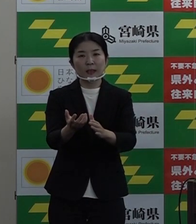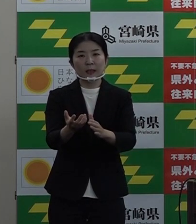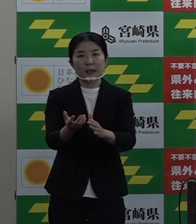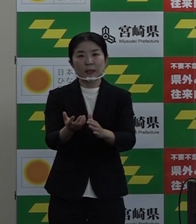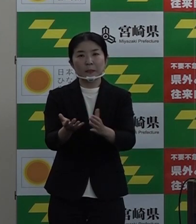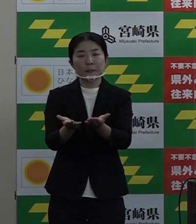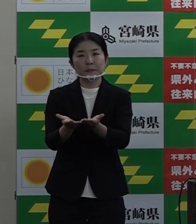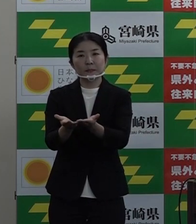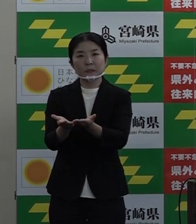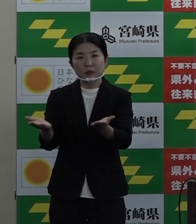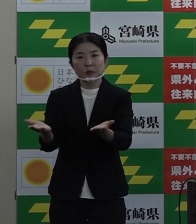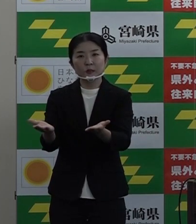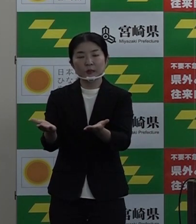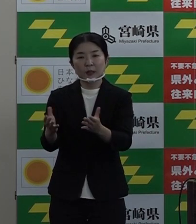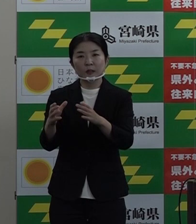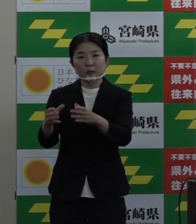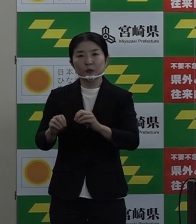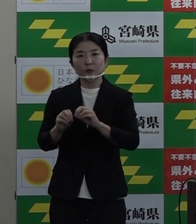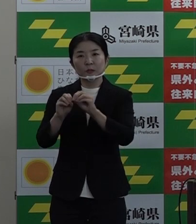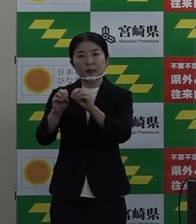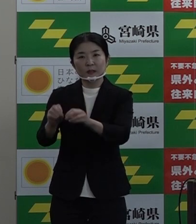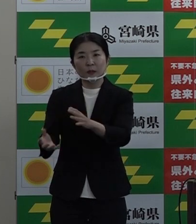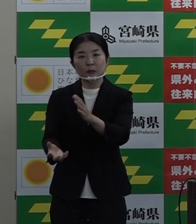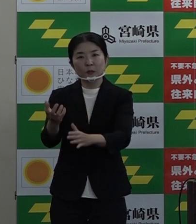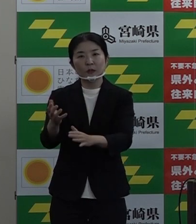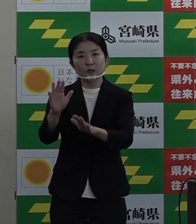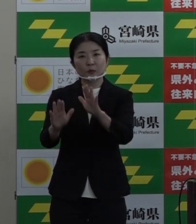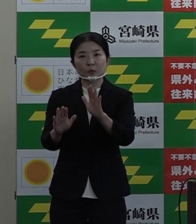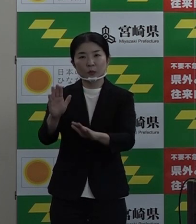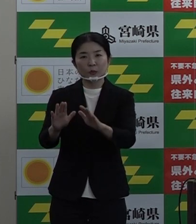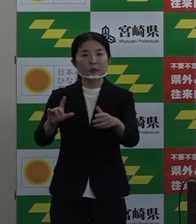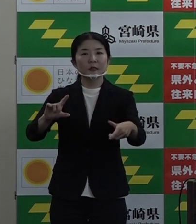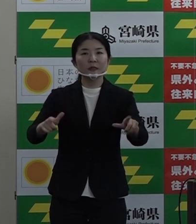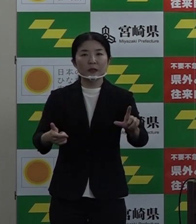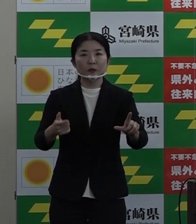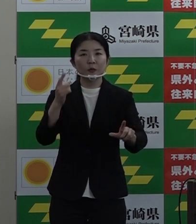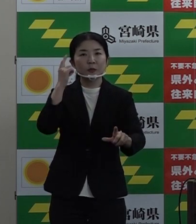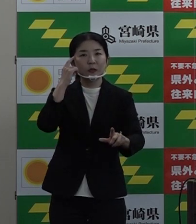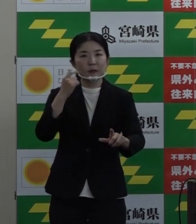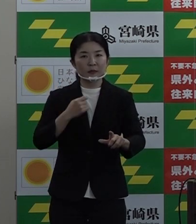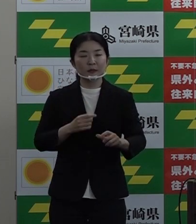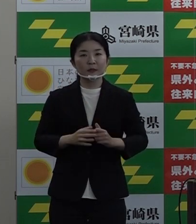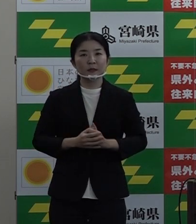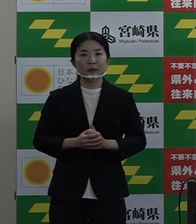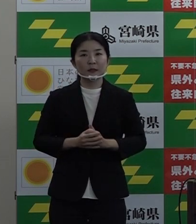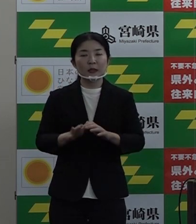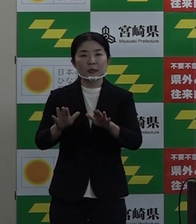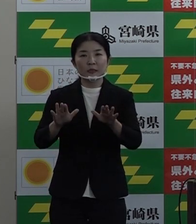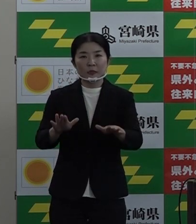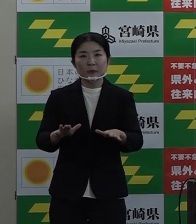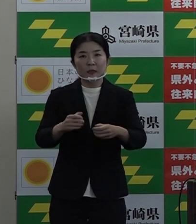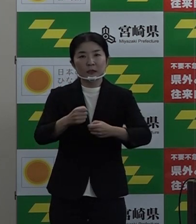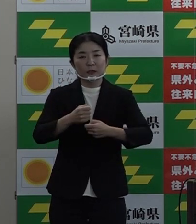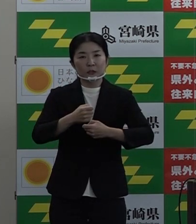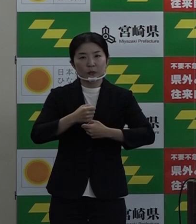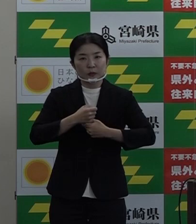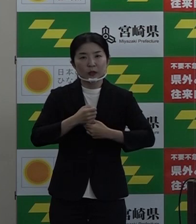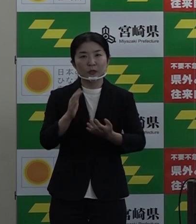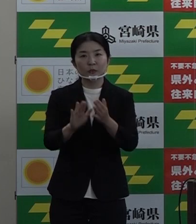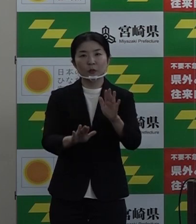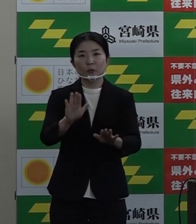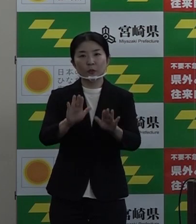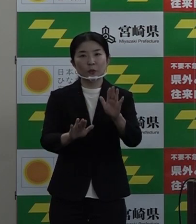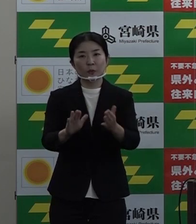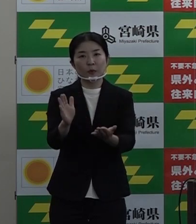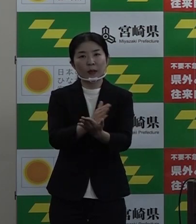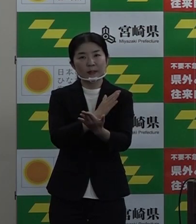それが広がりがある状況では今ないのかなと考えております。ただここも今慎重に状況を見極めなが